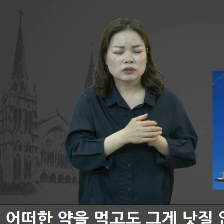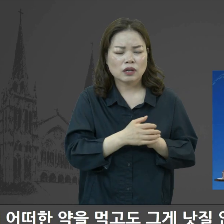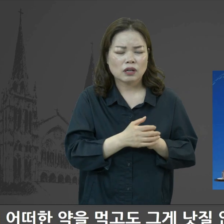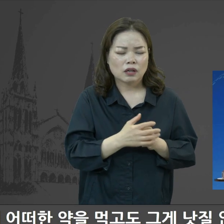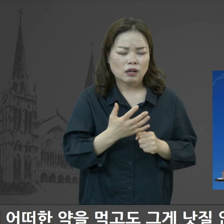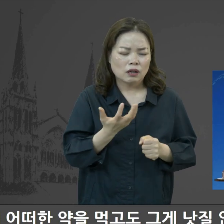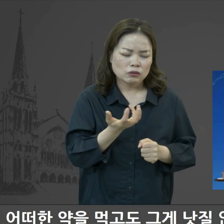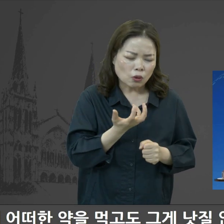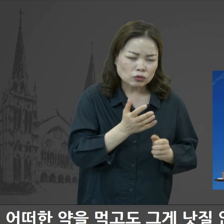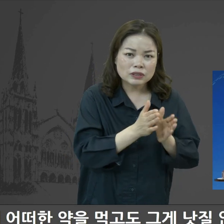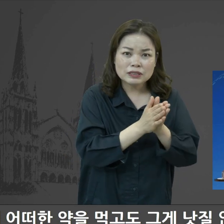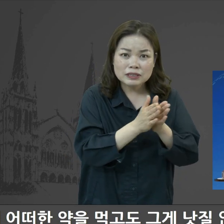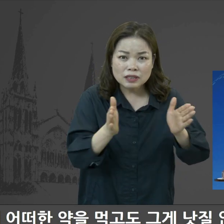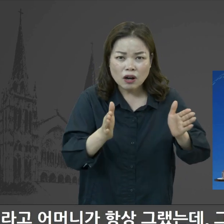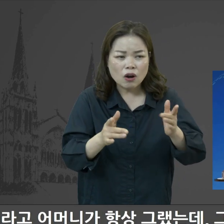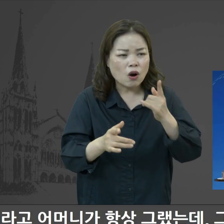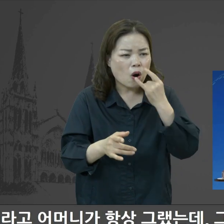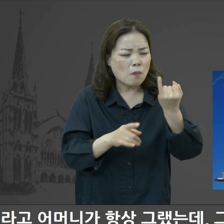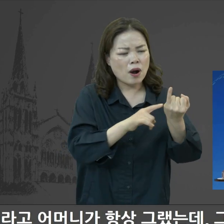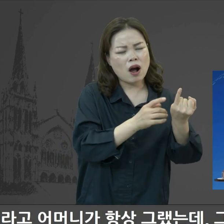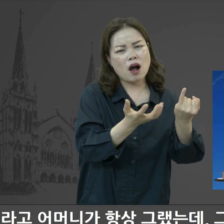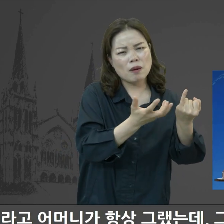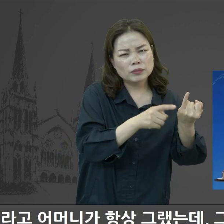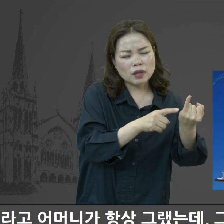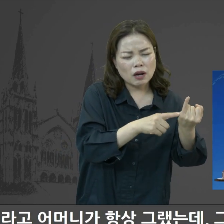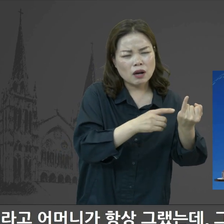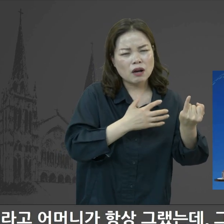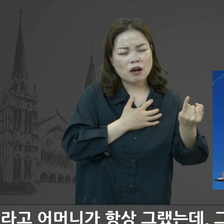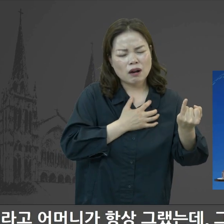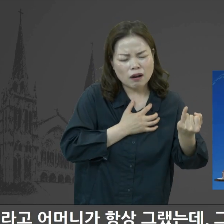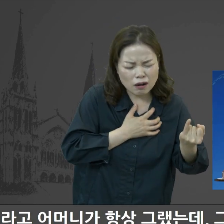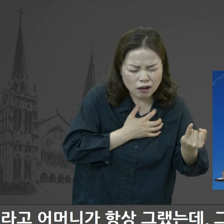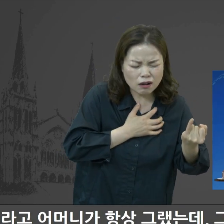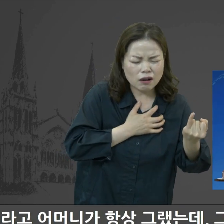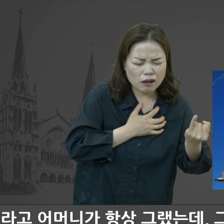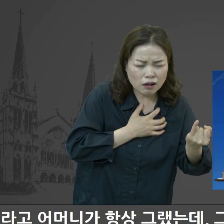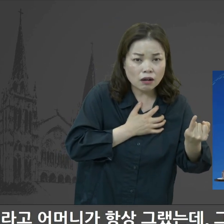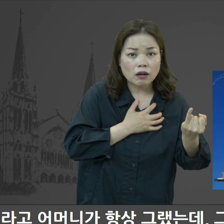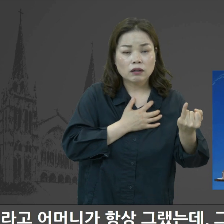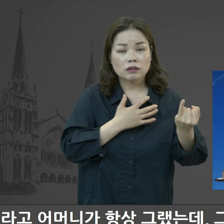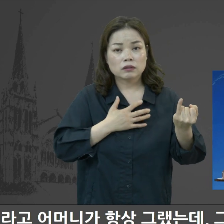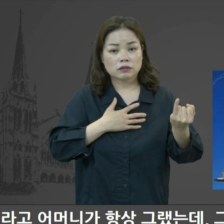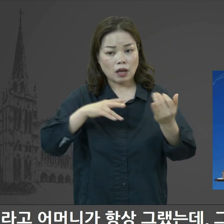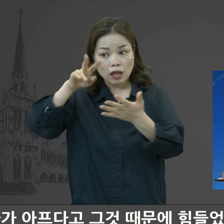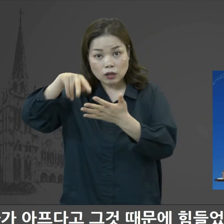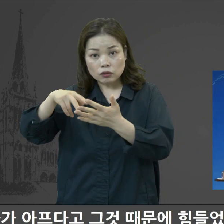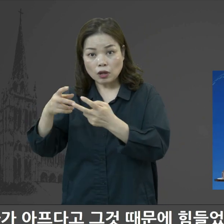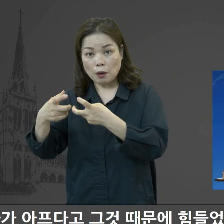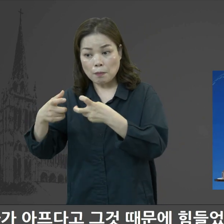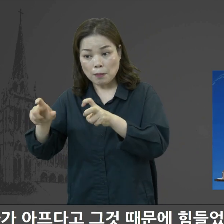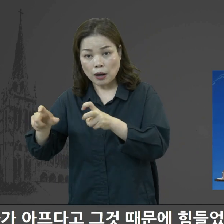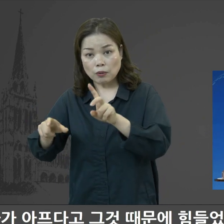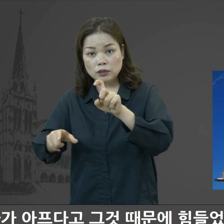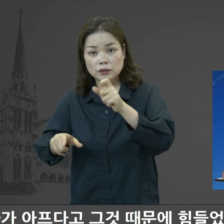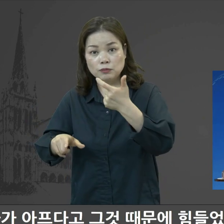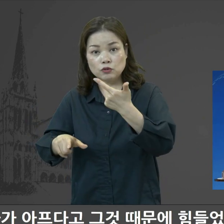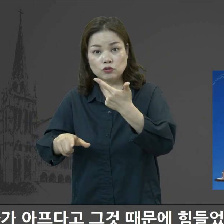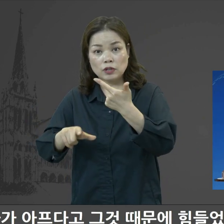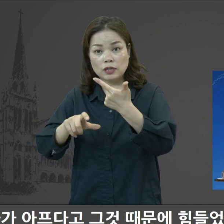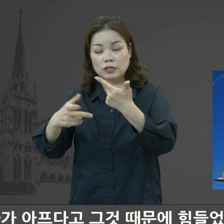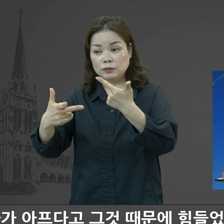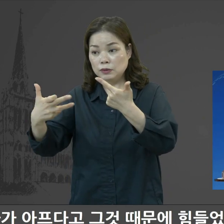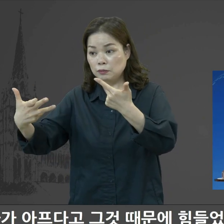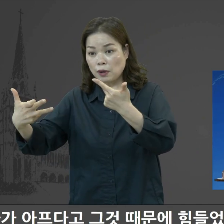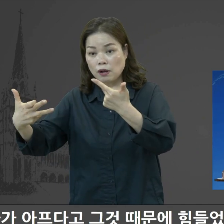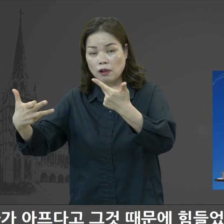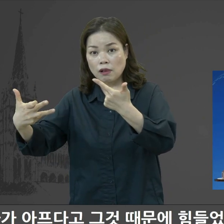통증이 시작됐어요. 그래서 엄마가 아프다고 그것 때문에 막 힘들어하는데 갑자기 제가 읽었던 마가복음 16장 17절 18절 말씀이